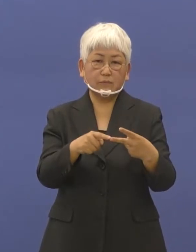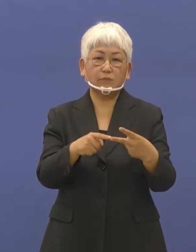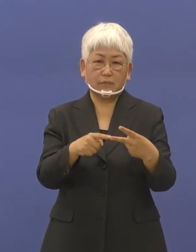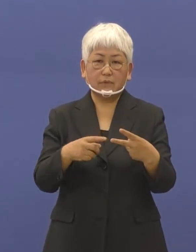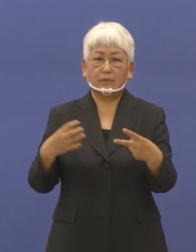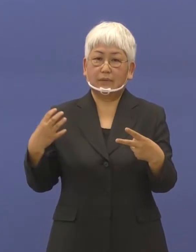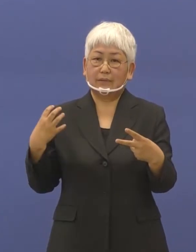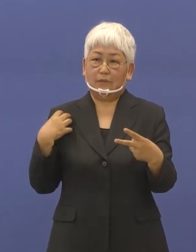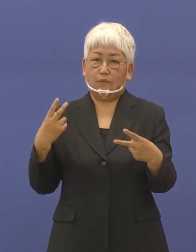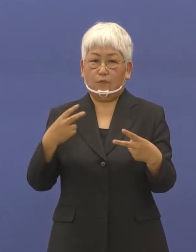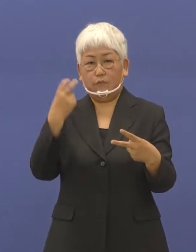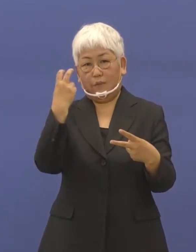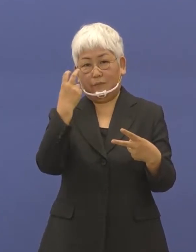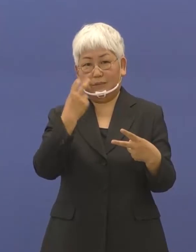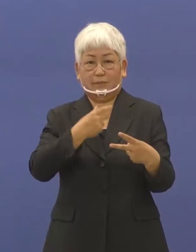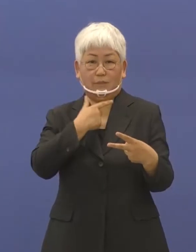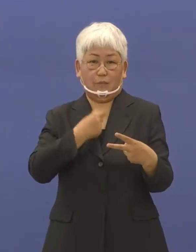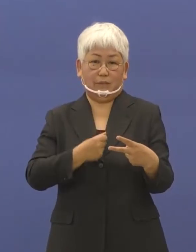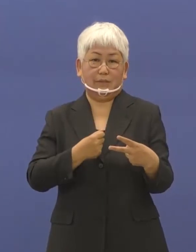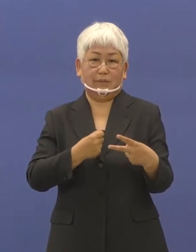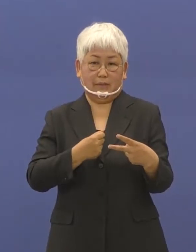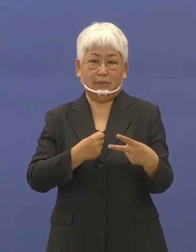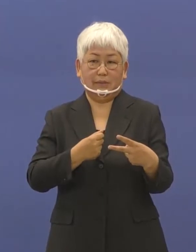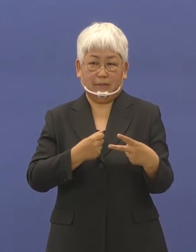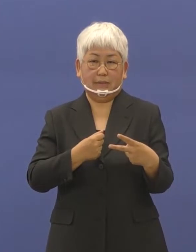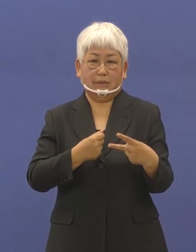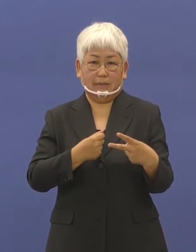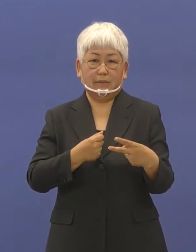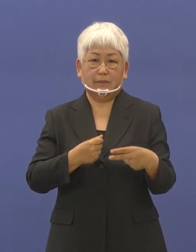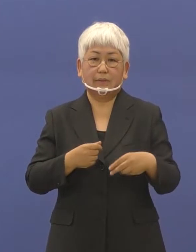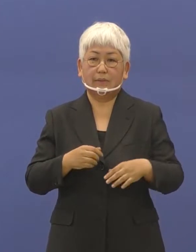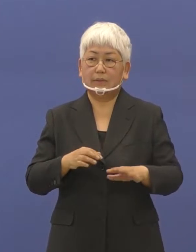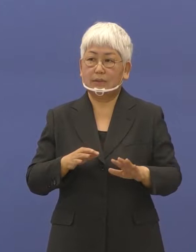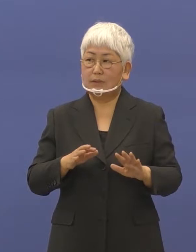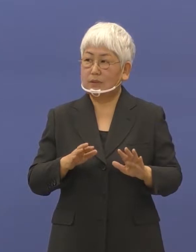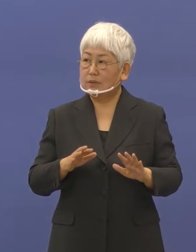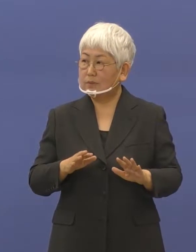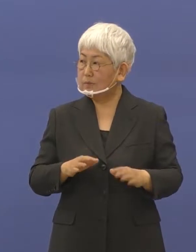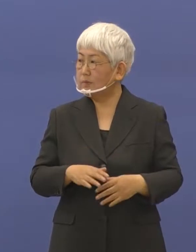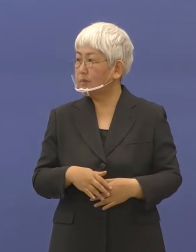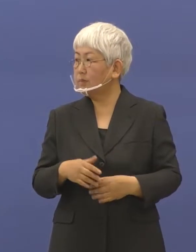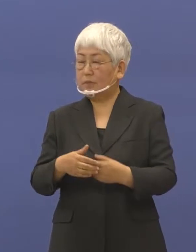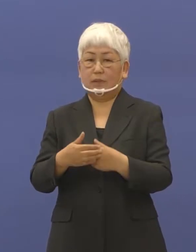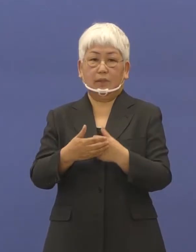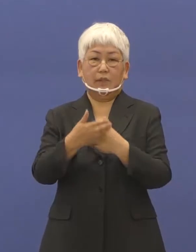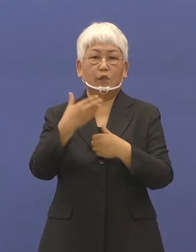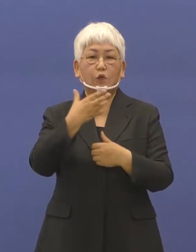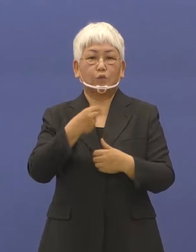の方に確認してほしいと思います。